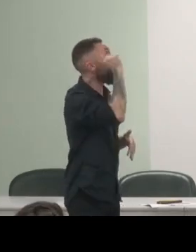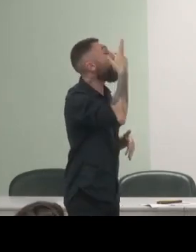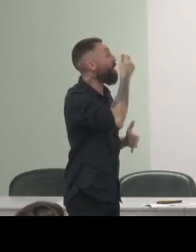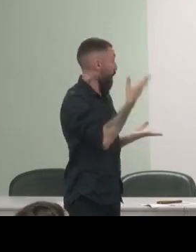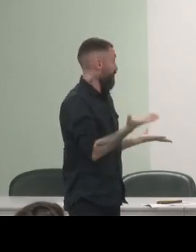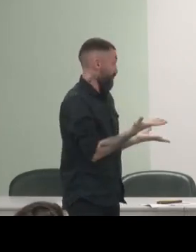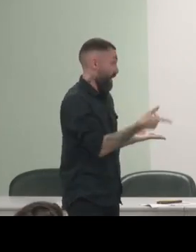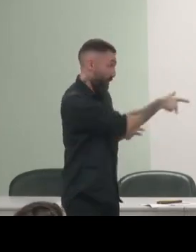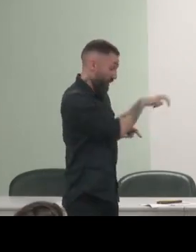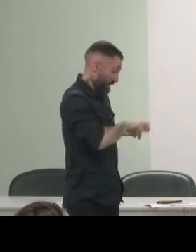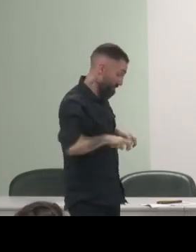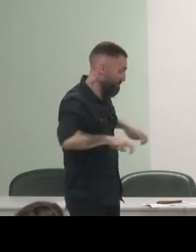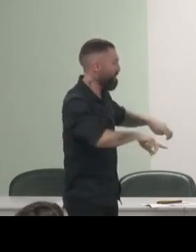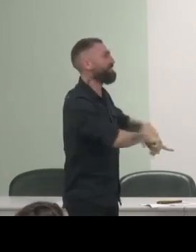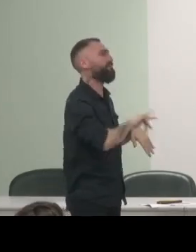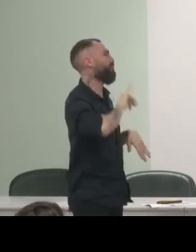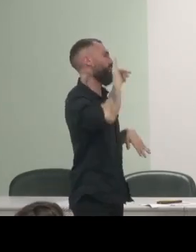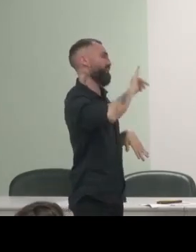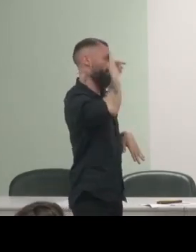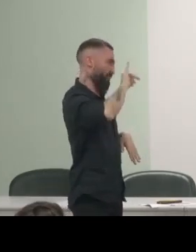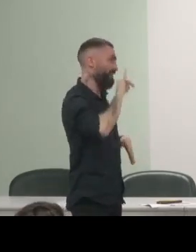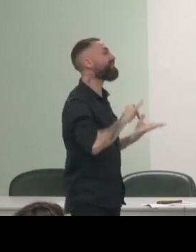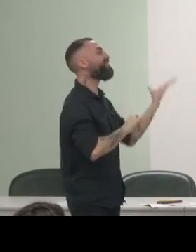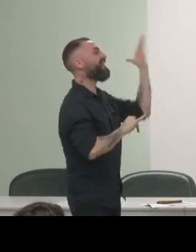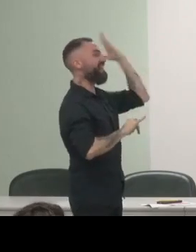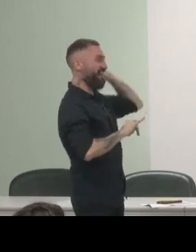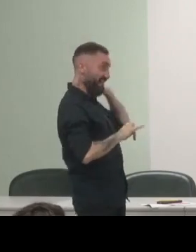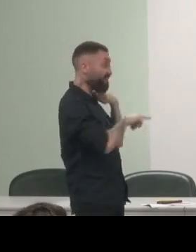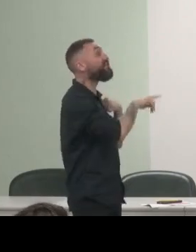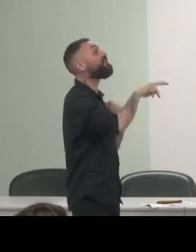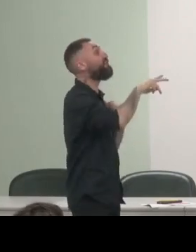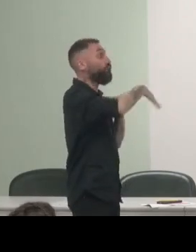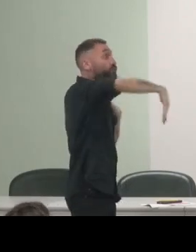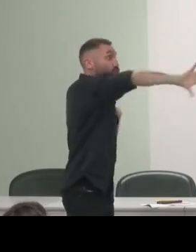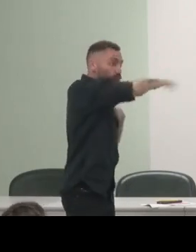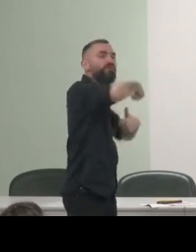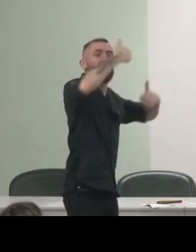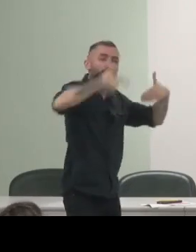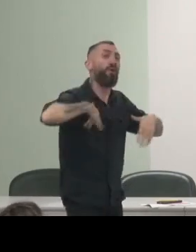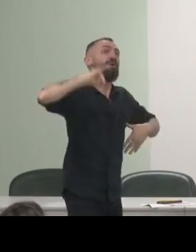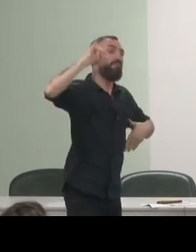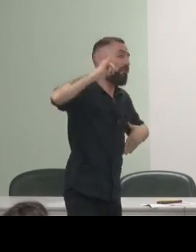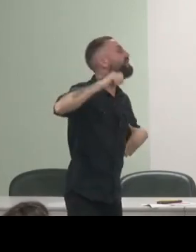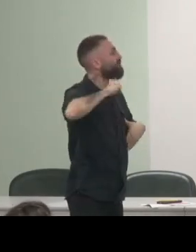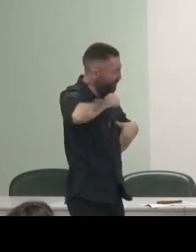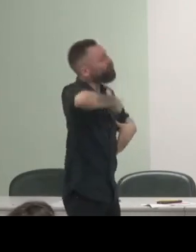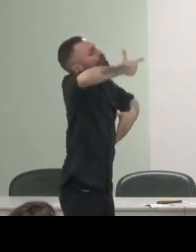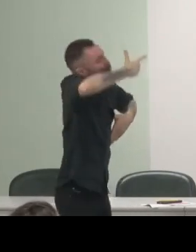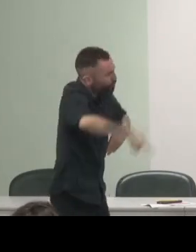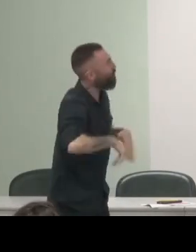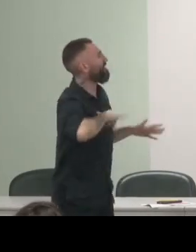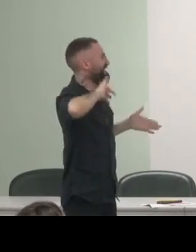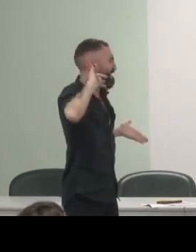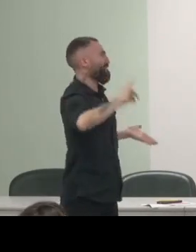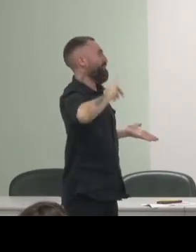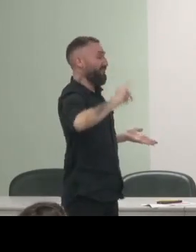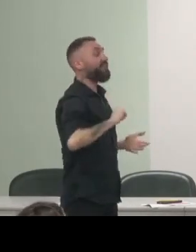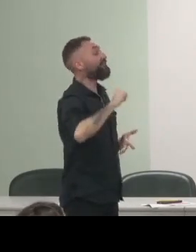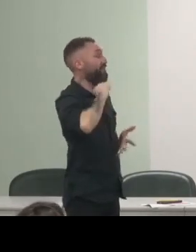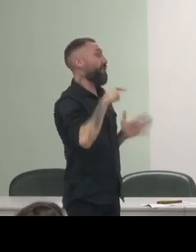vocês destacaram a importância dela no começo, e eu queria reforçar isso. Sendo a representante aqui da Libras